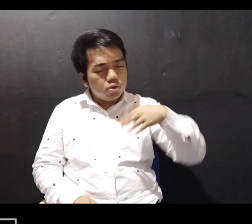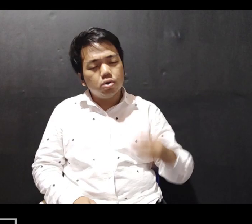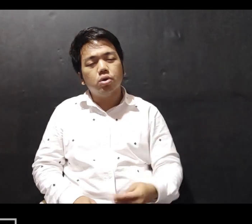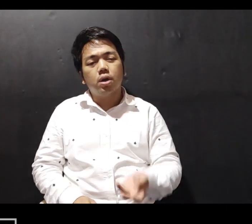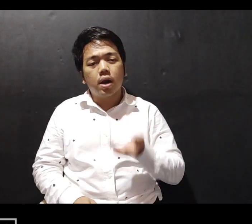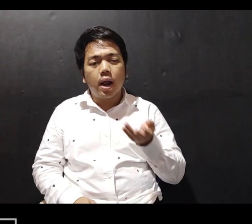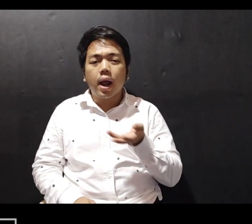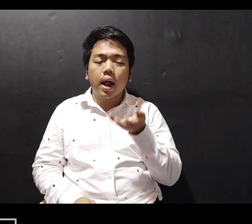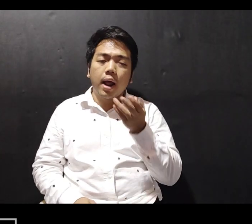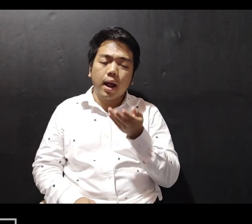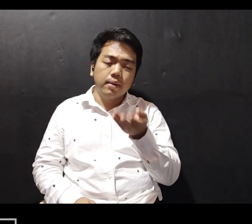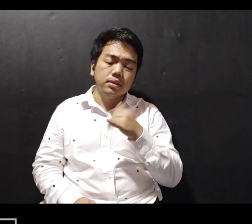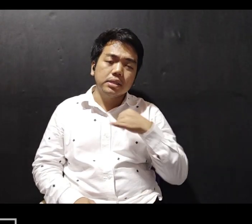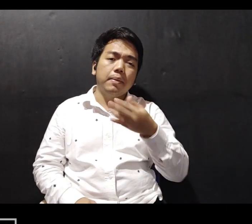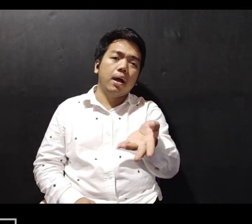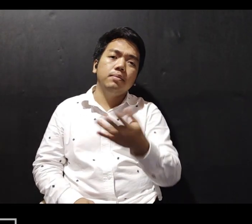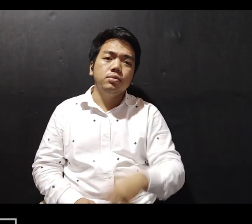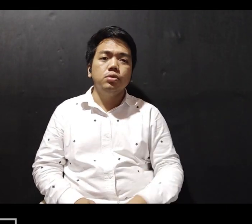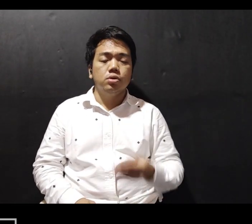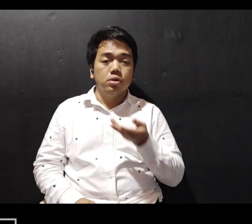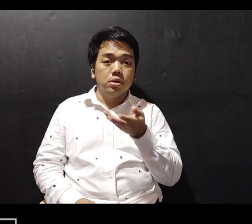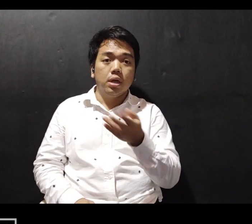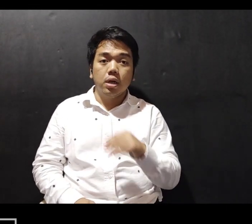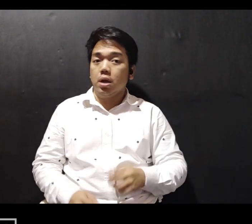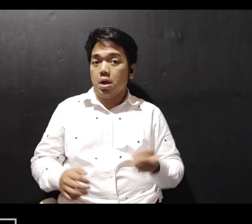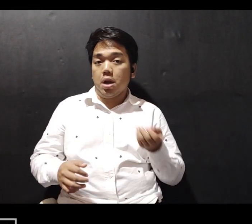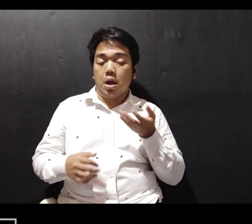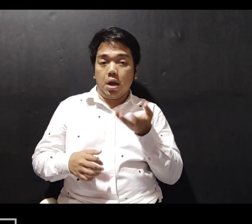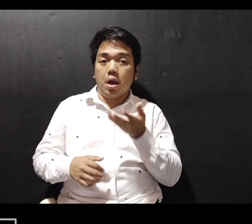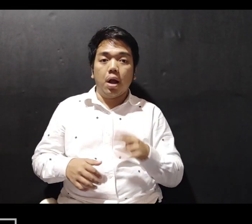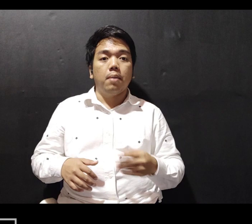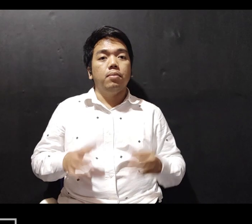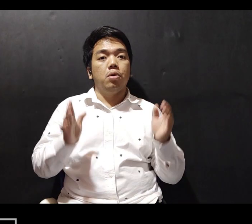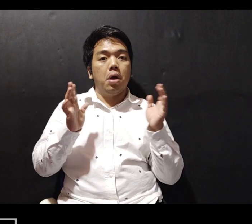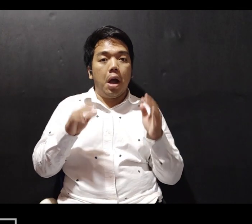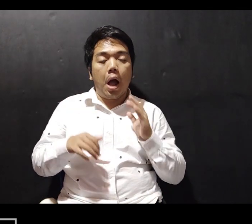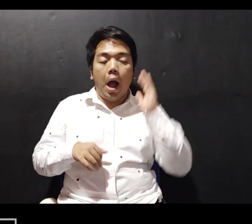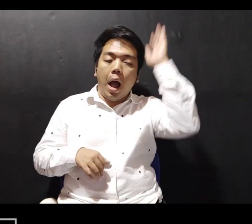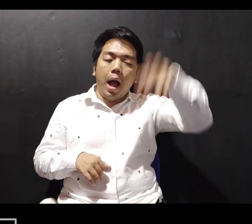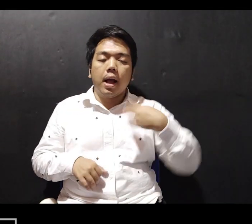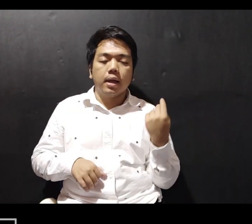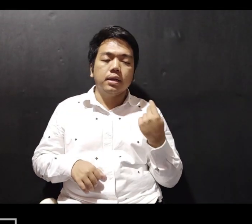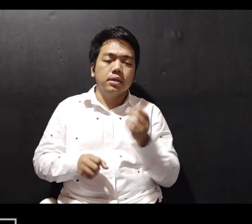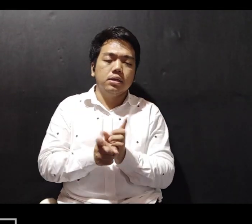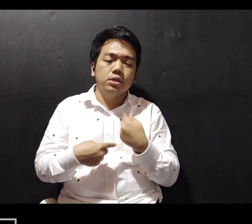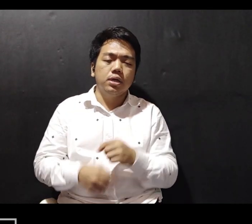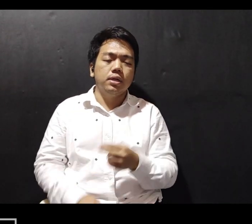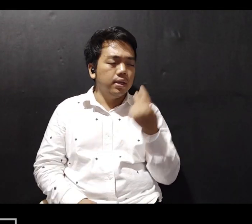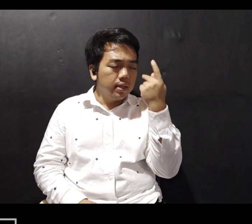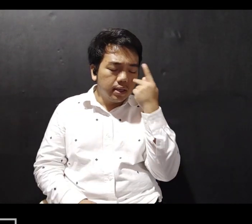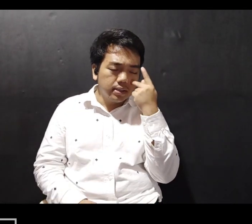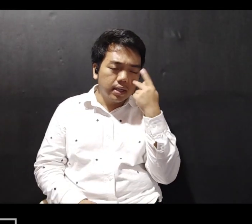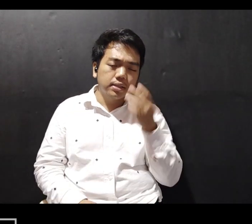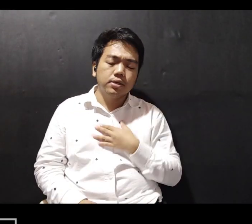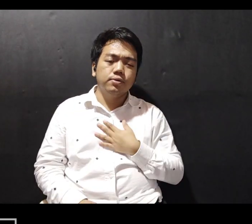di Yerusalem dan di seluruh Yudea dan Samaria sampai ke ujung bumi. Bagi para